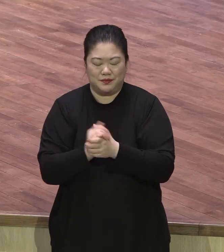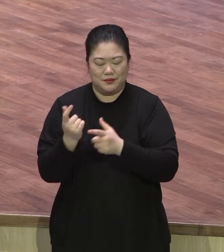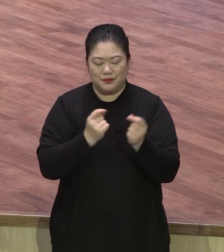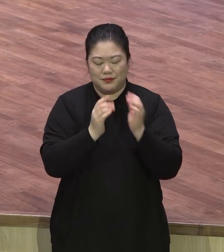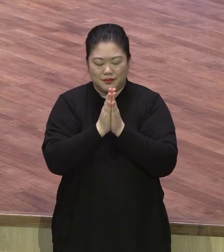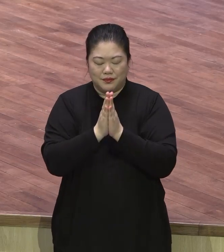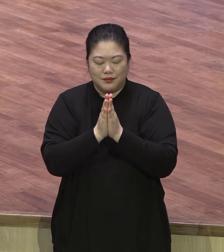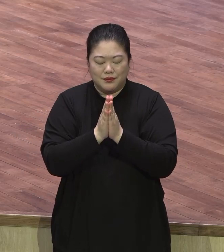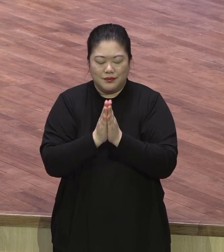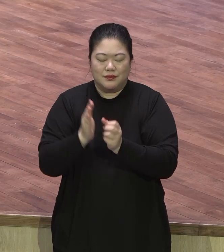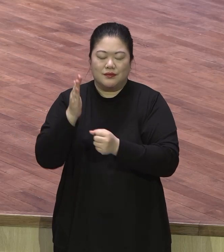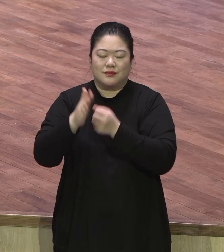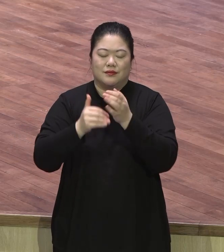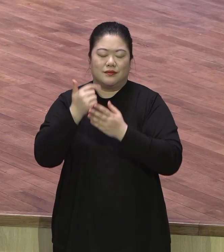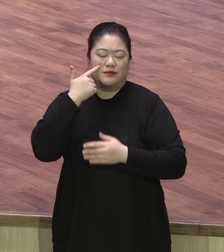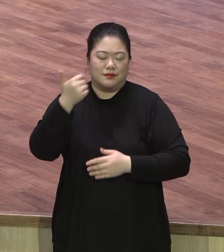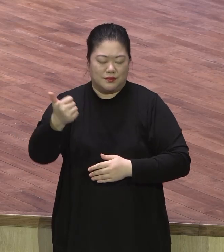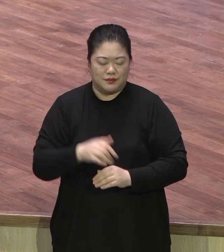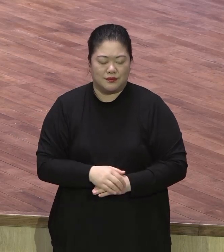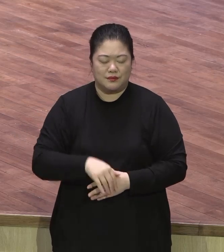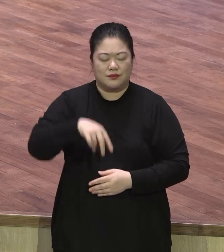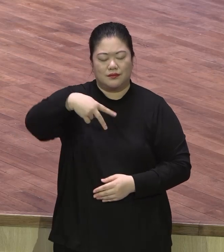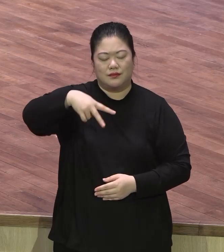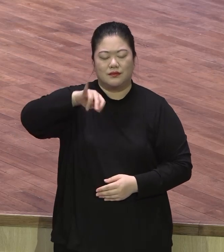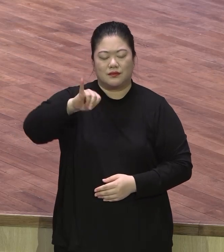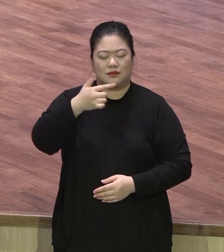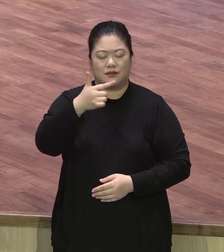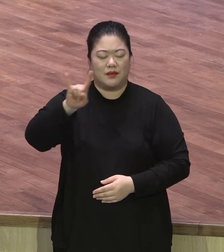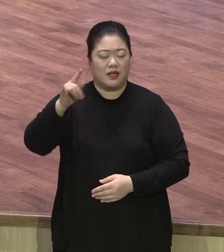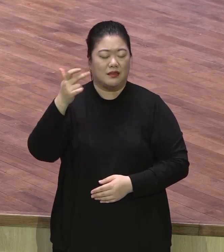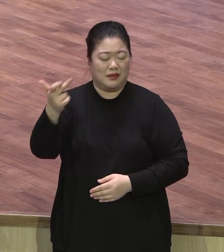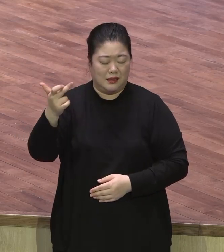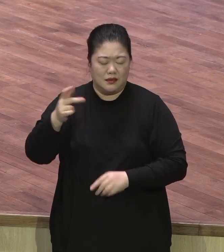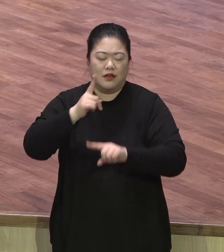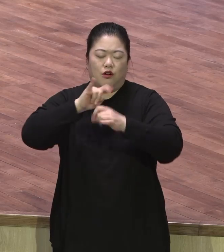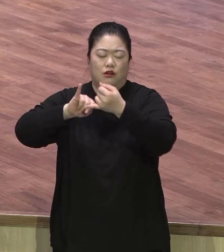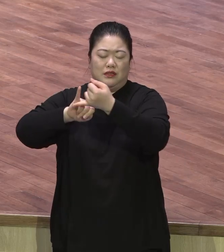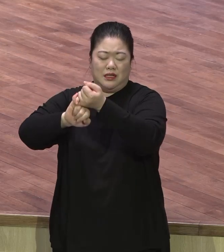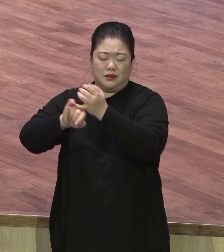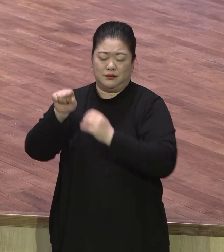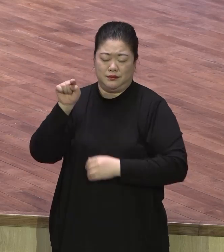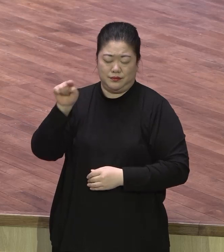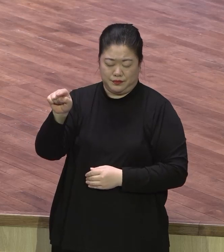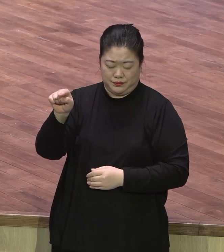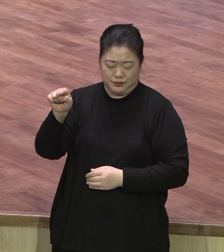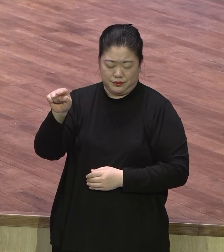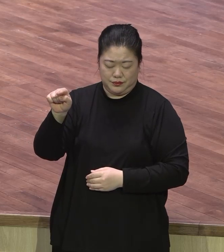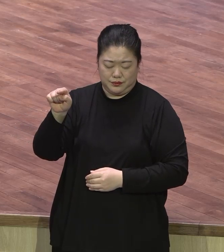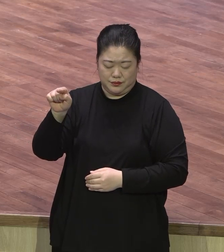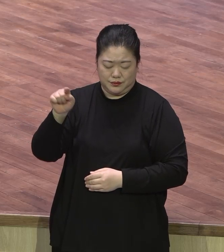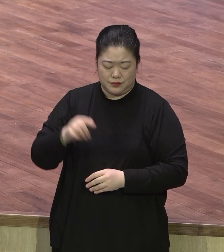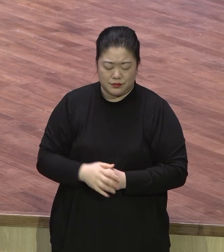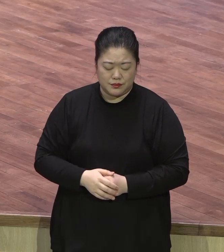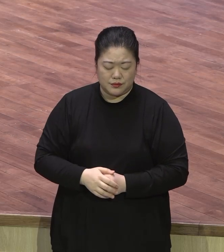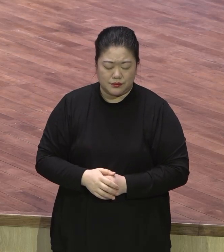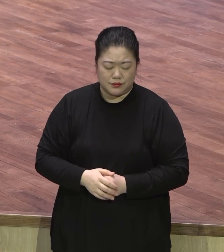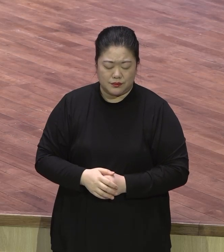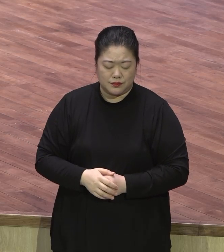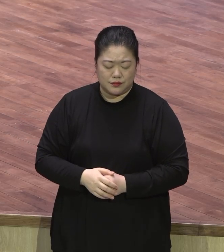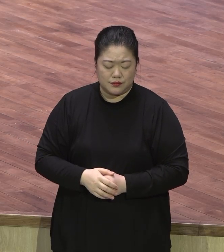아버지 하나님 신해산 은약 이 시대에 이스라엘 백성인 우리 구원받은